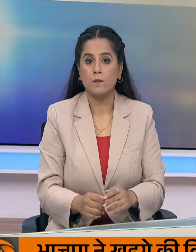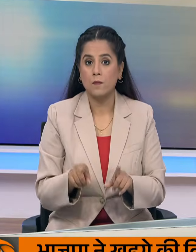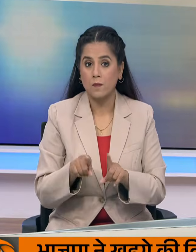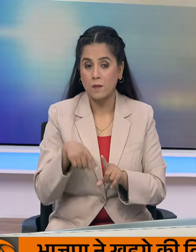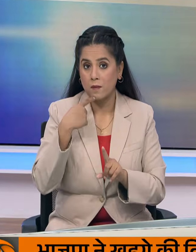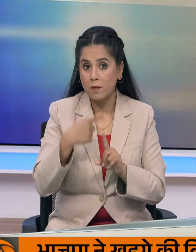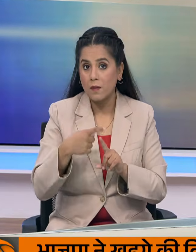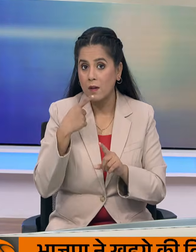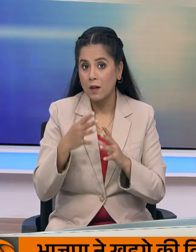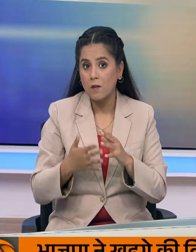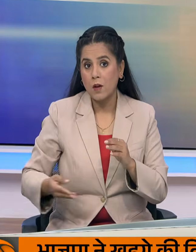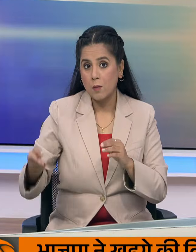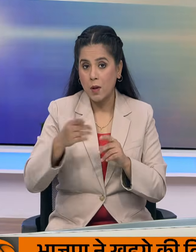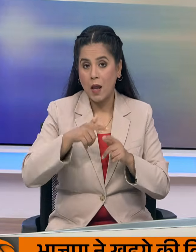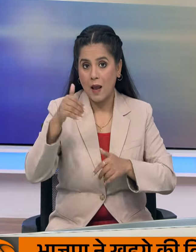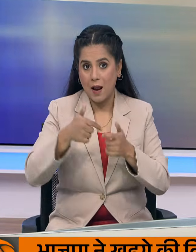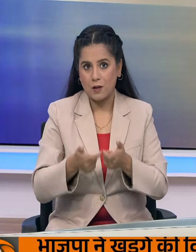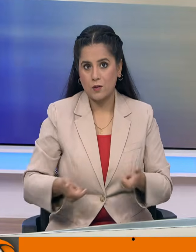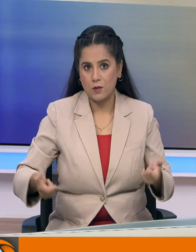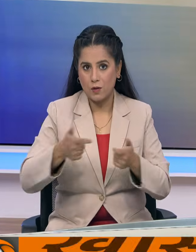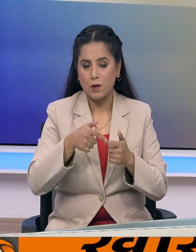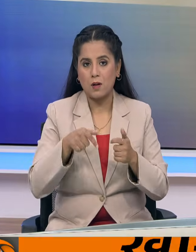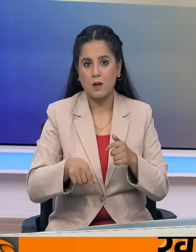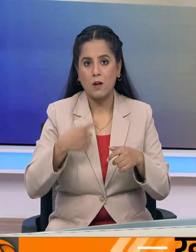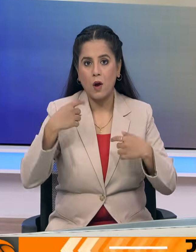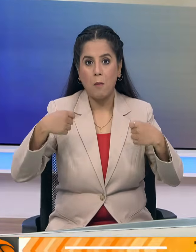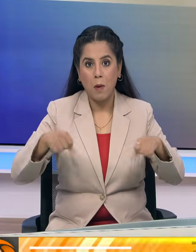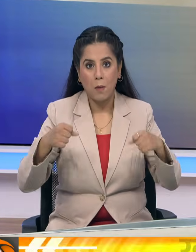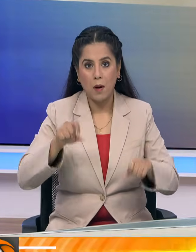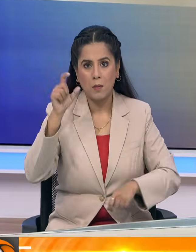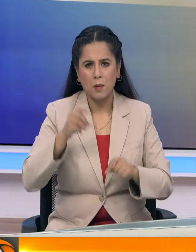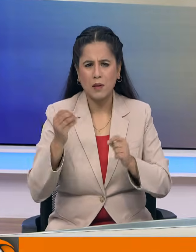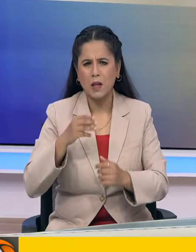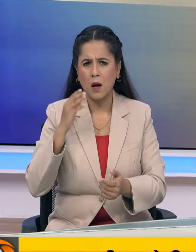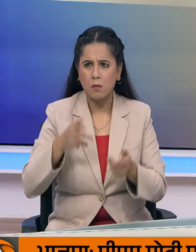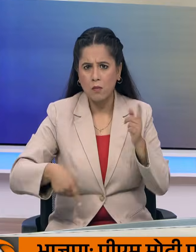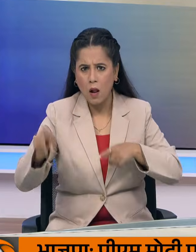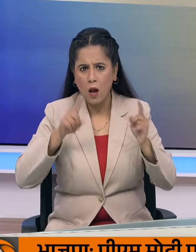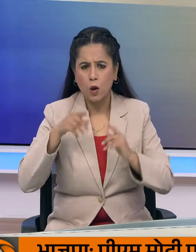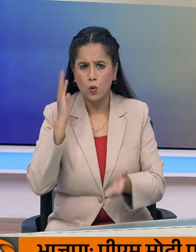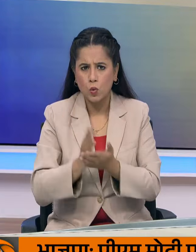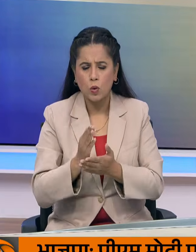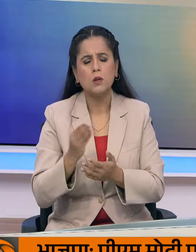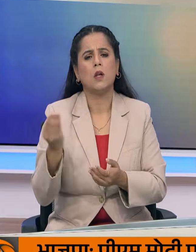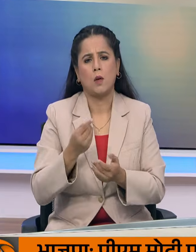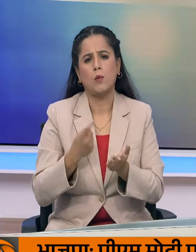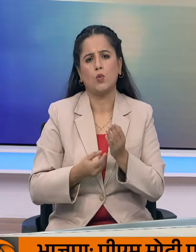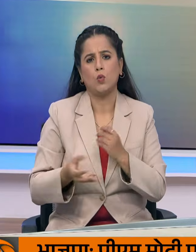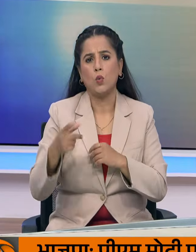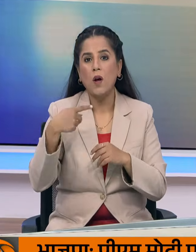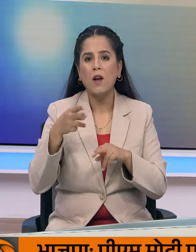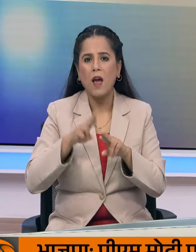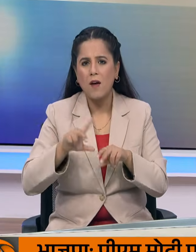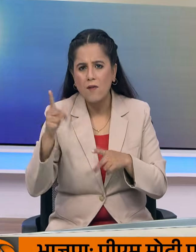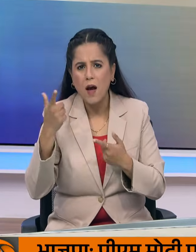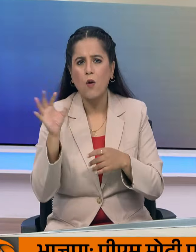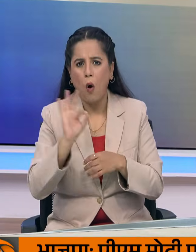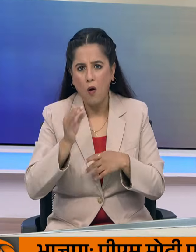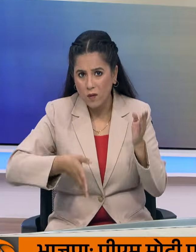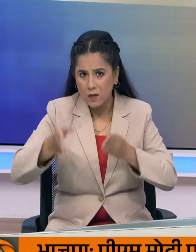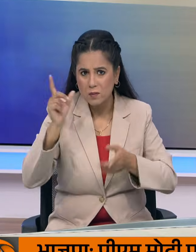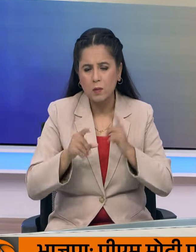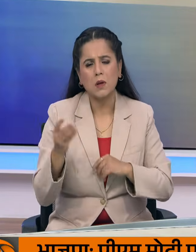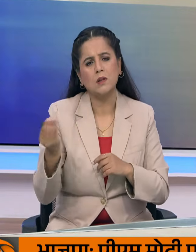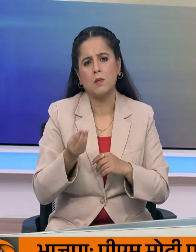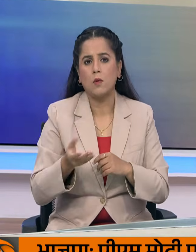साथ ही पश्चिम बंगाल में चुनाव आयोग ने मोटरसाइकिल पाबंदियों में कुछ ढील दी है। गिग वर्कर्स और दफ्तर जाने वालों को छूट मिलेगी,